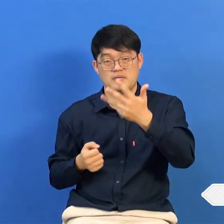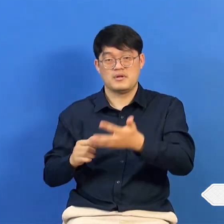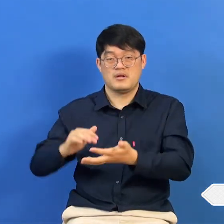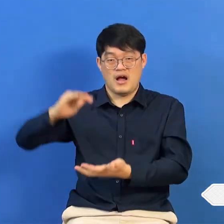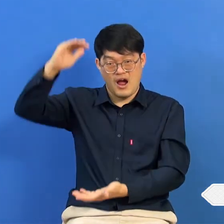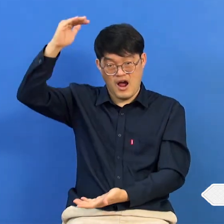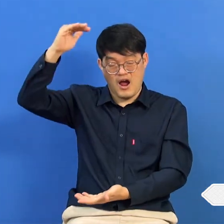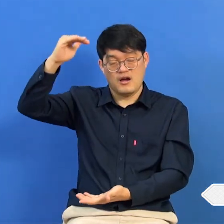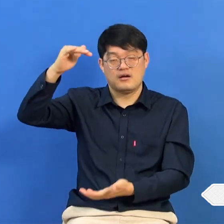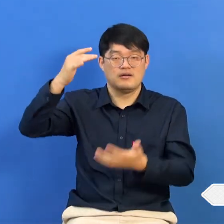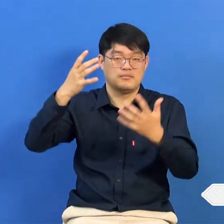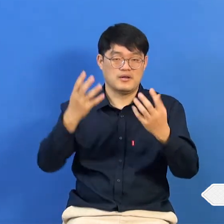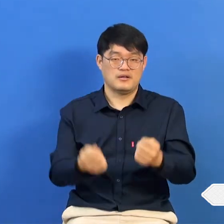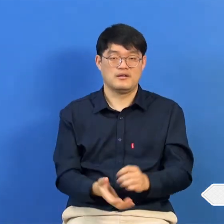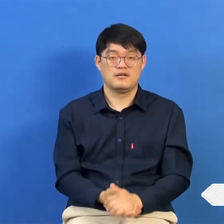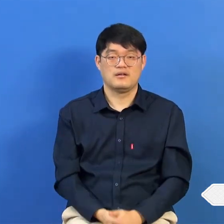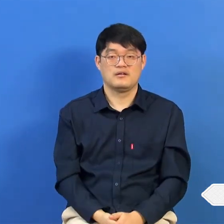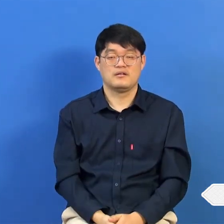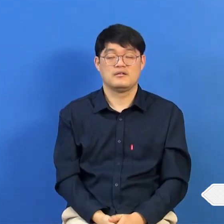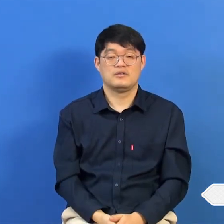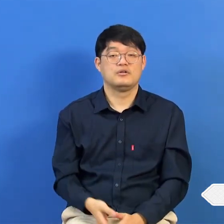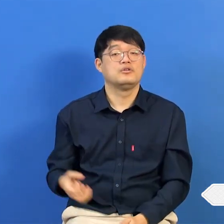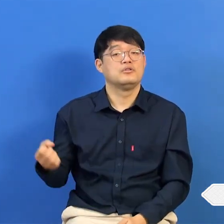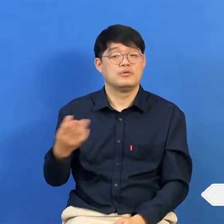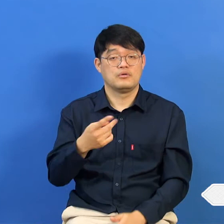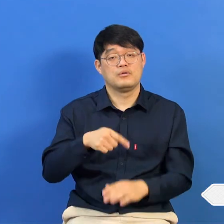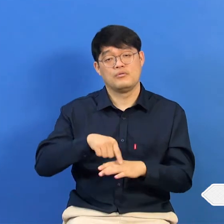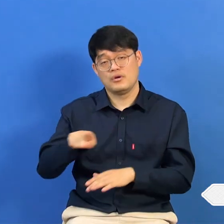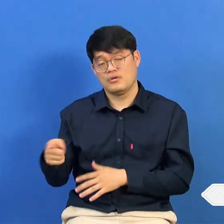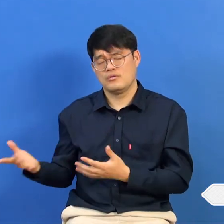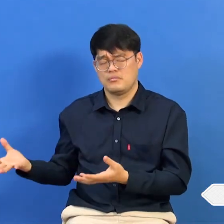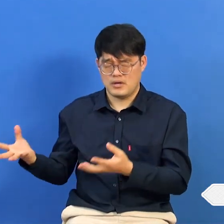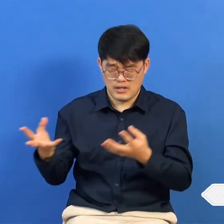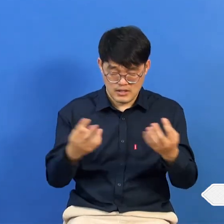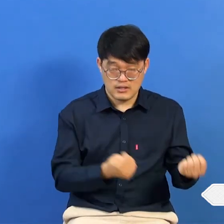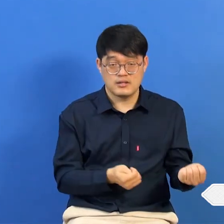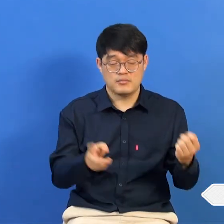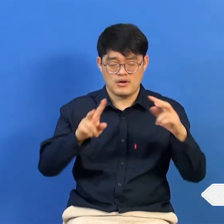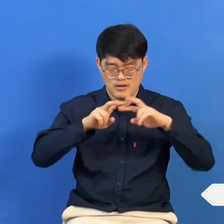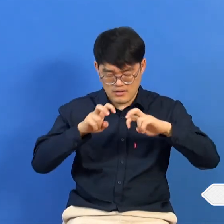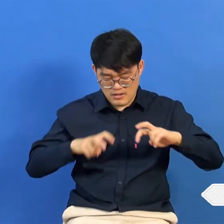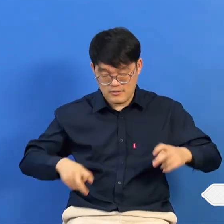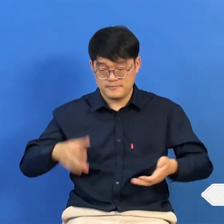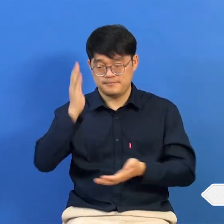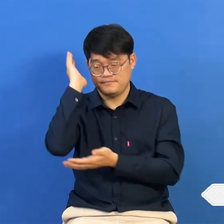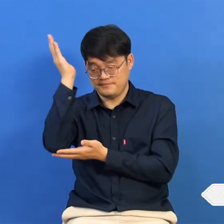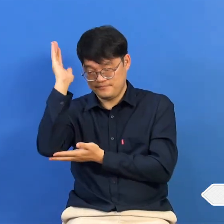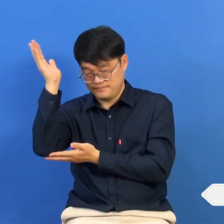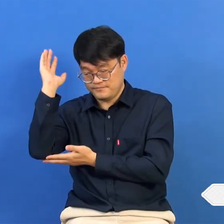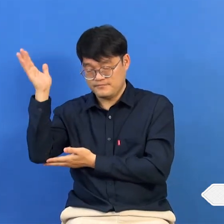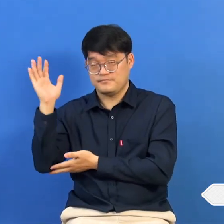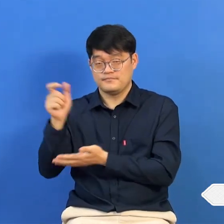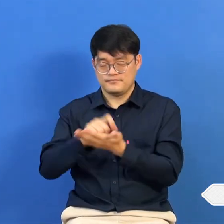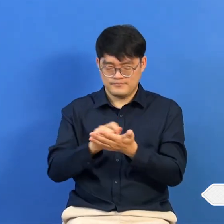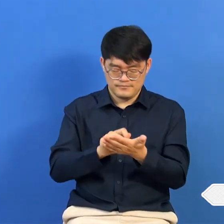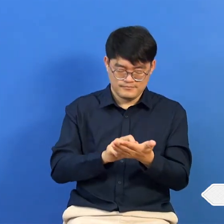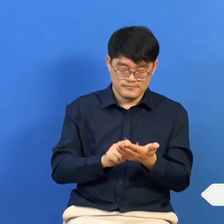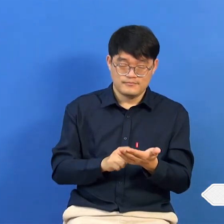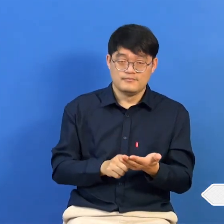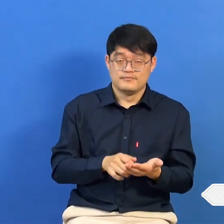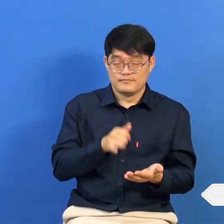겁니다. 그 외에도 그 무수한 강해서를 펴내고 저작을 해냈죠.